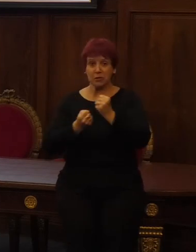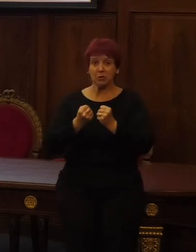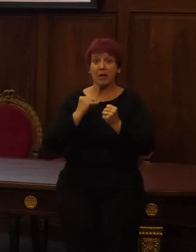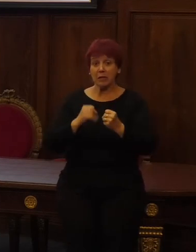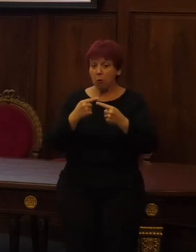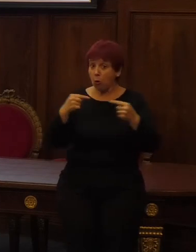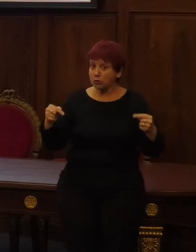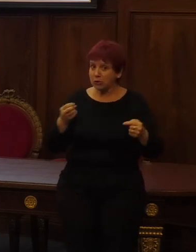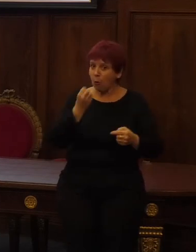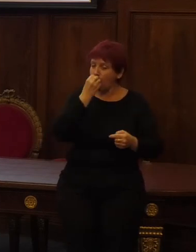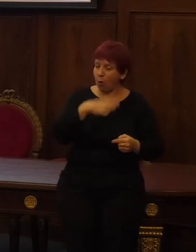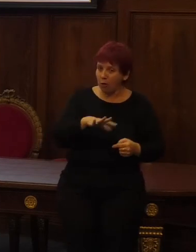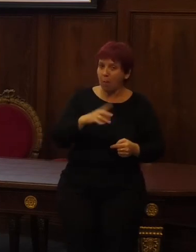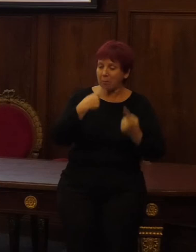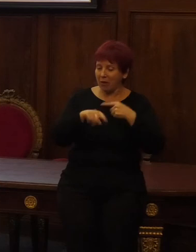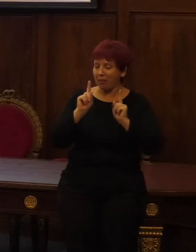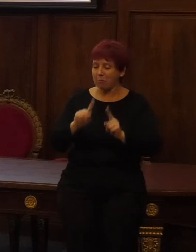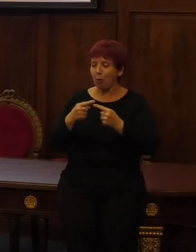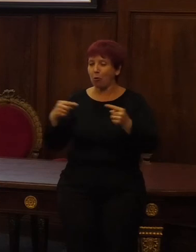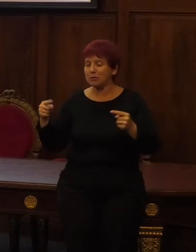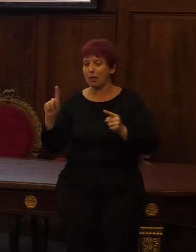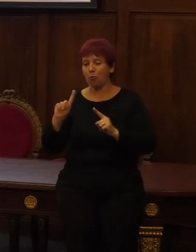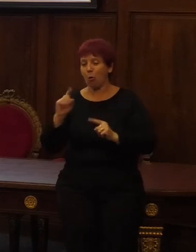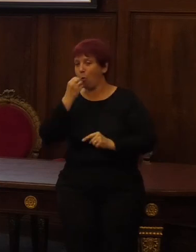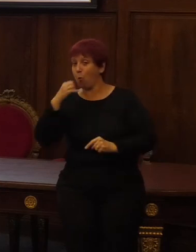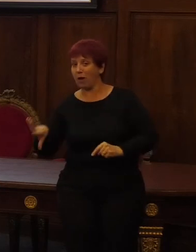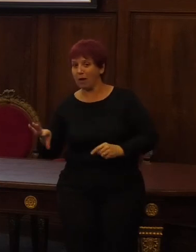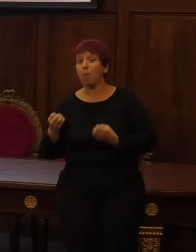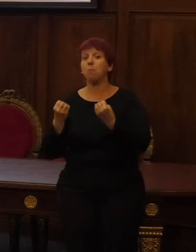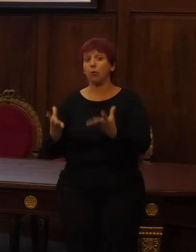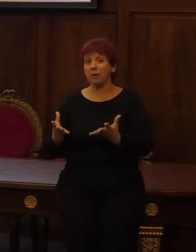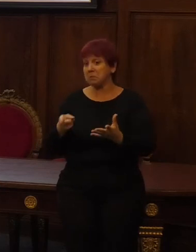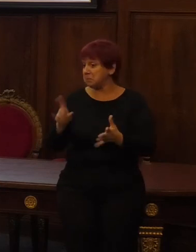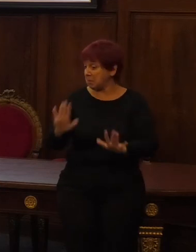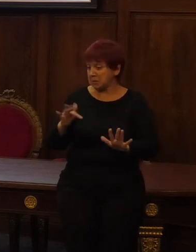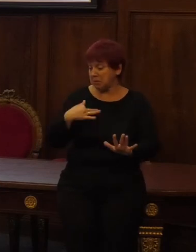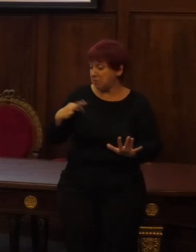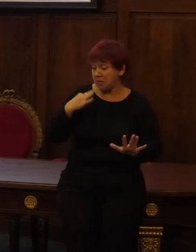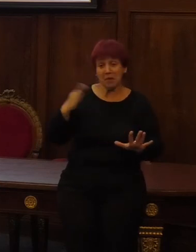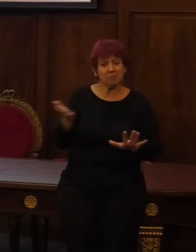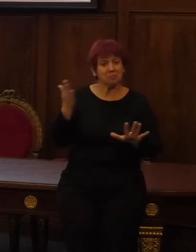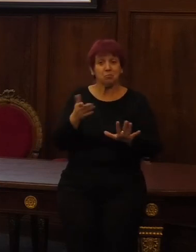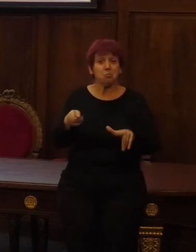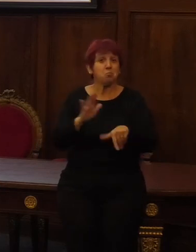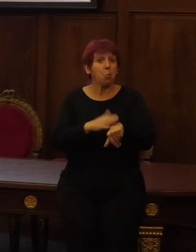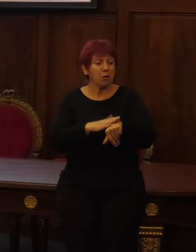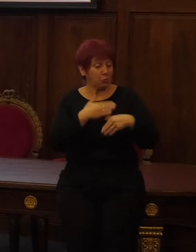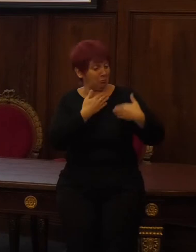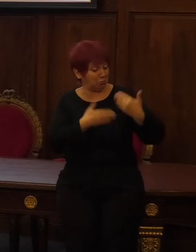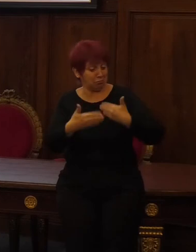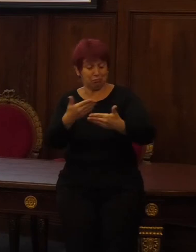Todo lo bueno y todo lo malo de la tecnología, pero estamos en un modo de producir la vida y en un